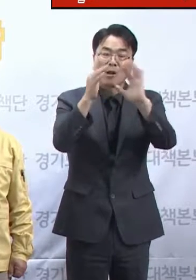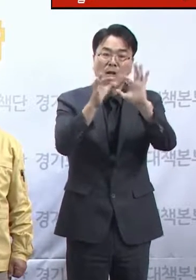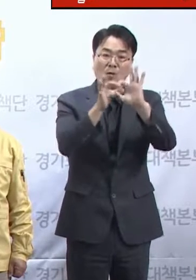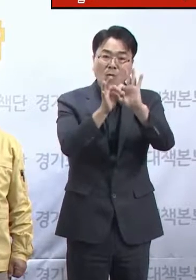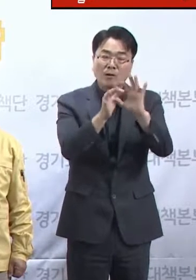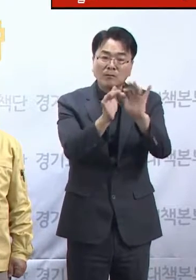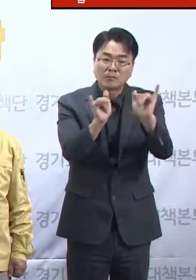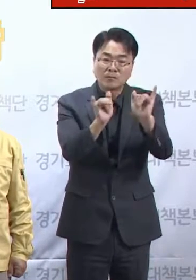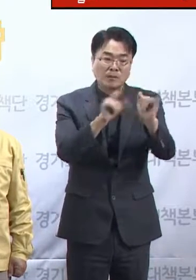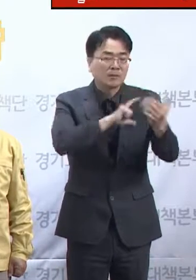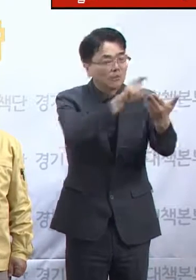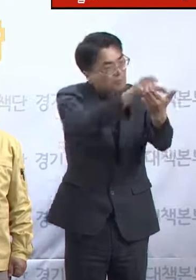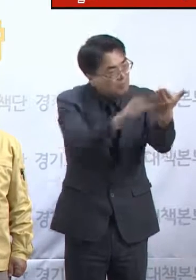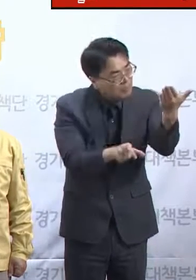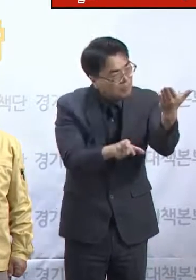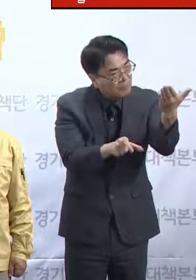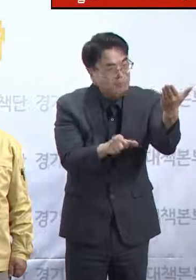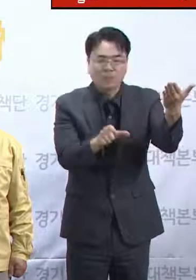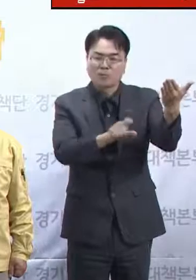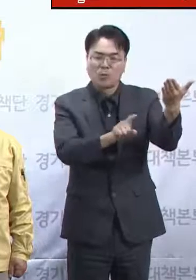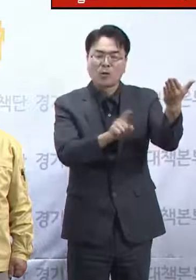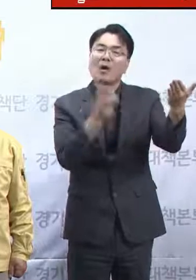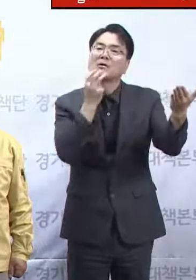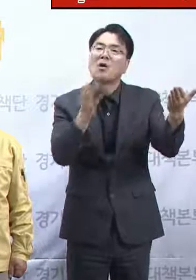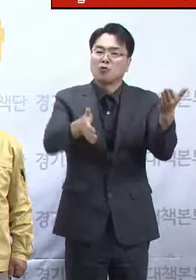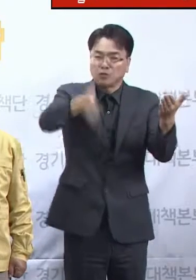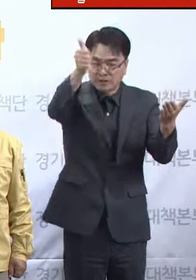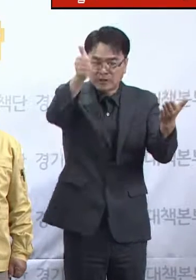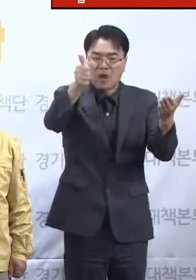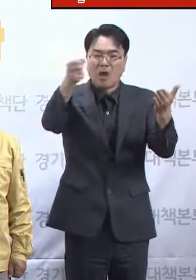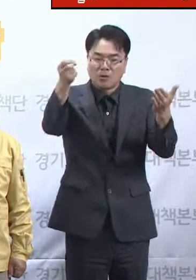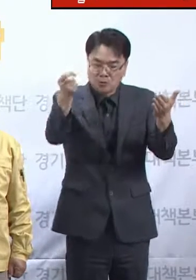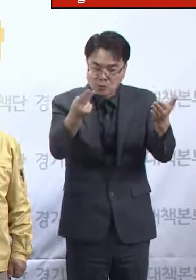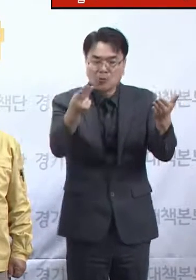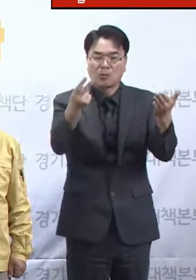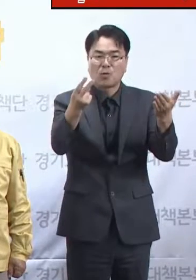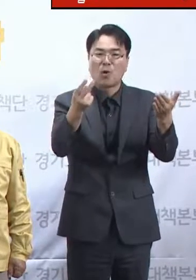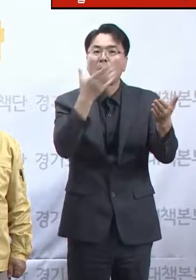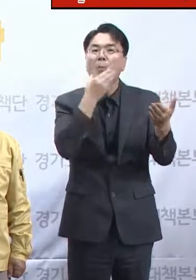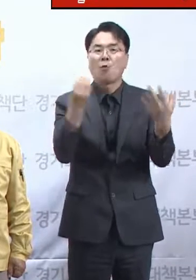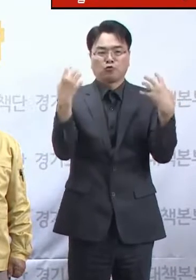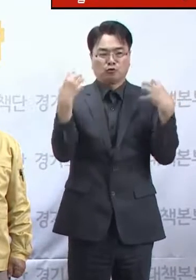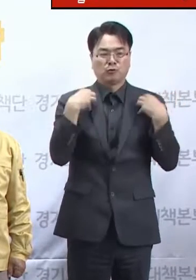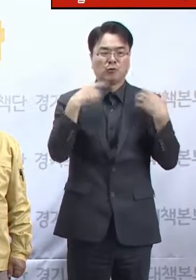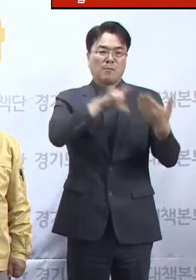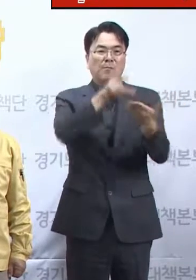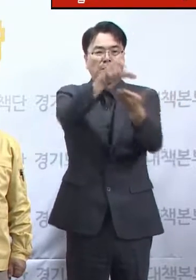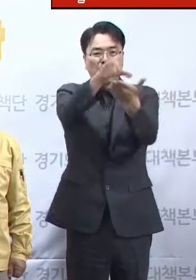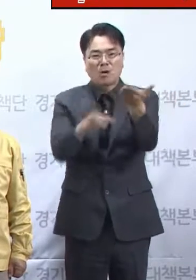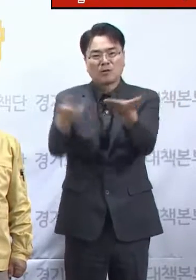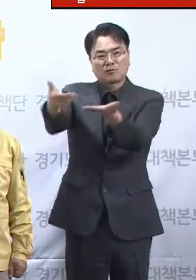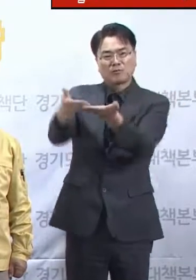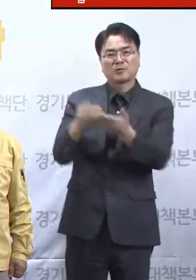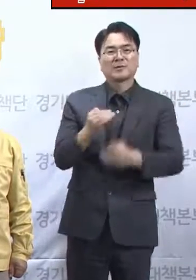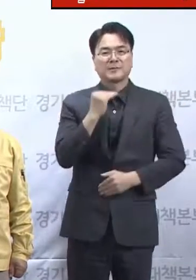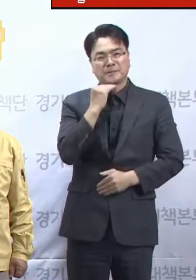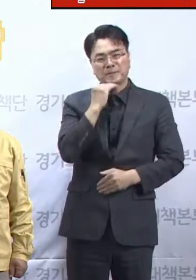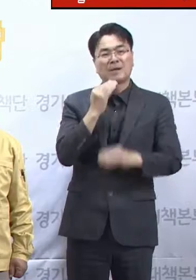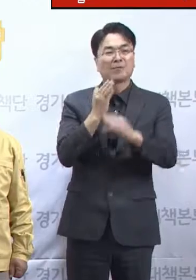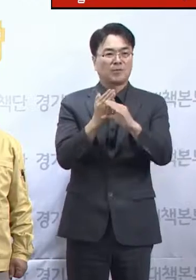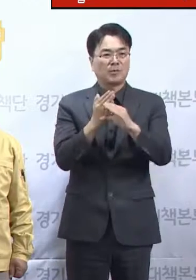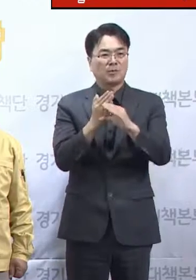명부는 현재로서는 서울시나 아니면 복지부의 명단 입수를 기다릴 수밖에 없는 상황입니다.